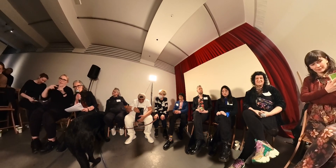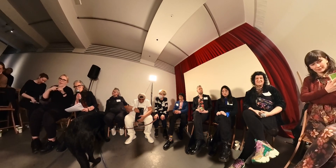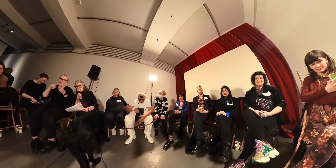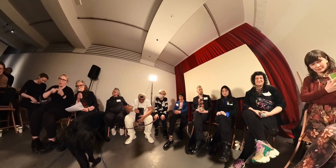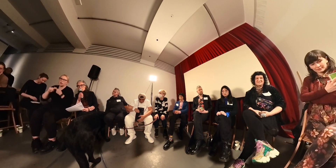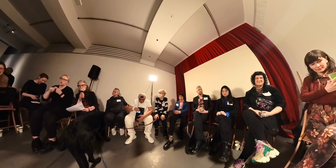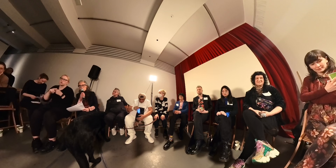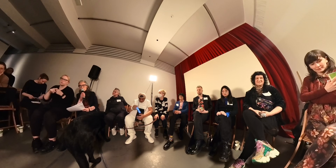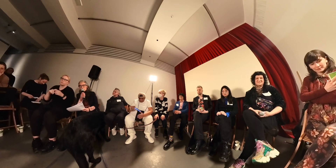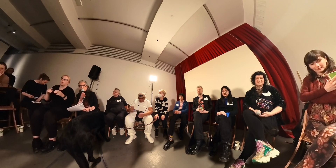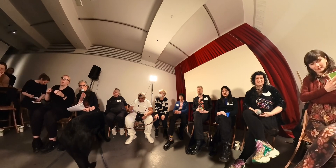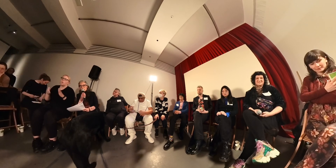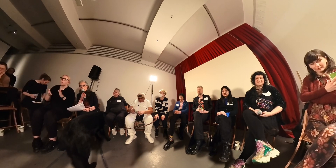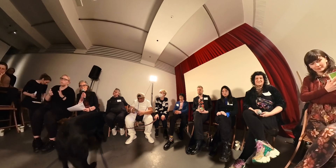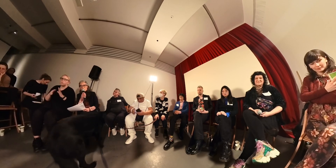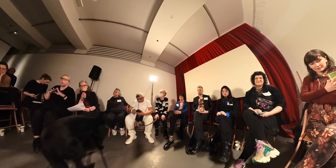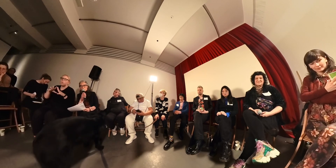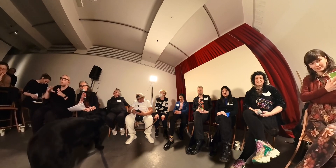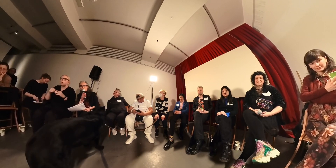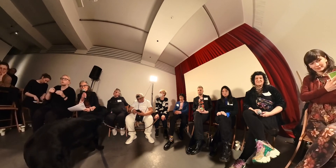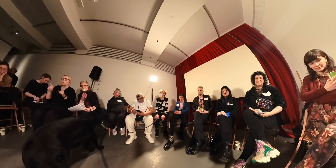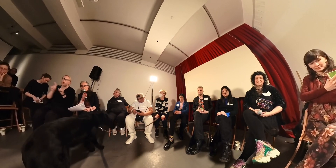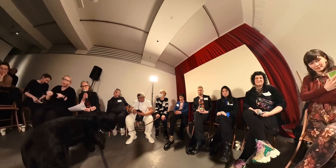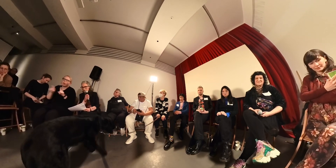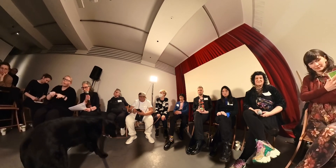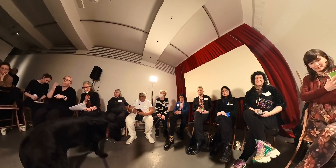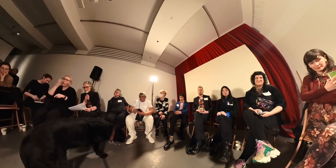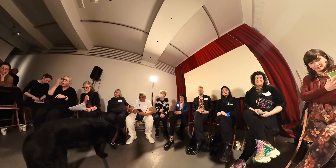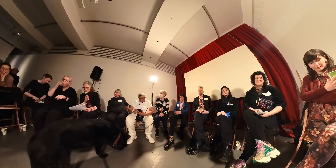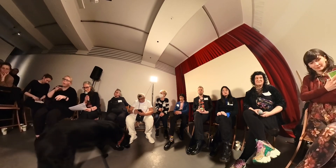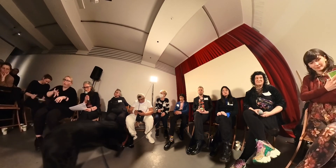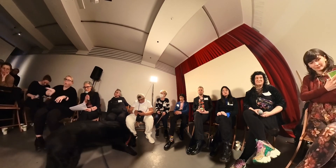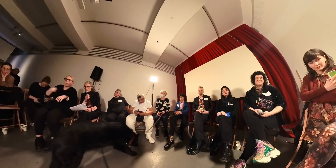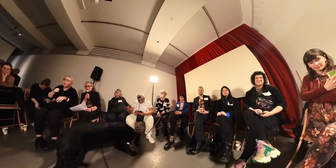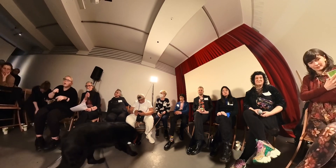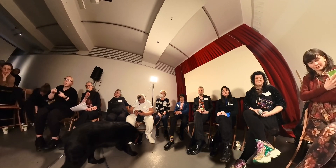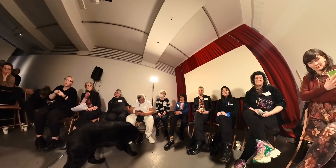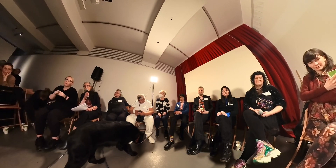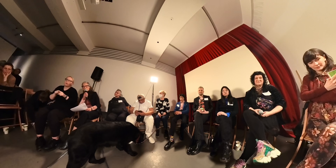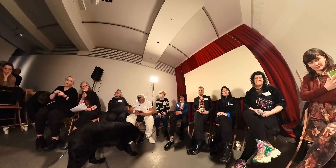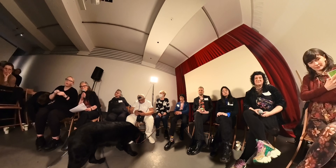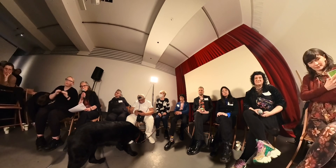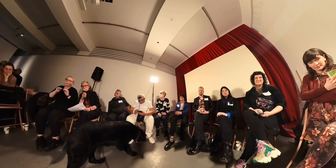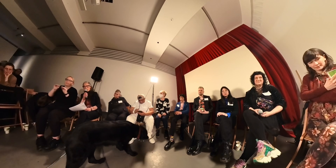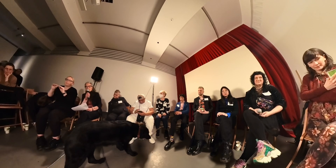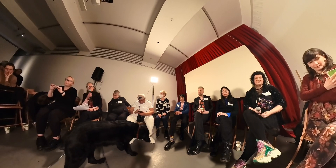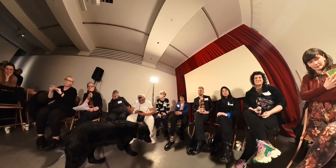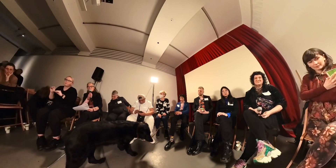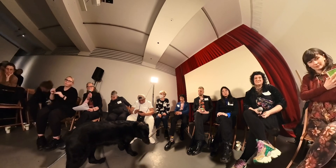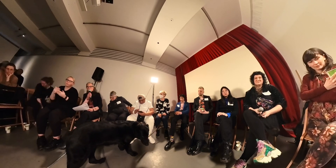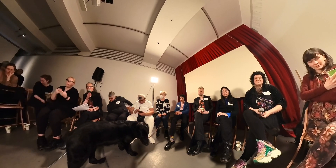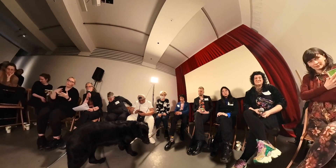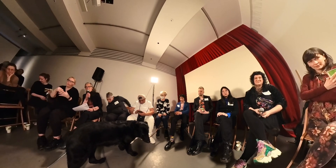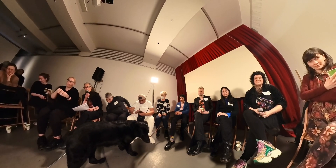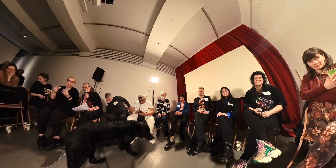spoustu stereotypů o tom, jak Romové kradou a jsou kočovní a tak dále. Ale co je vlastně zajímavé tady na